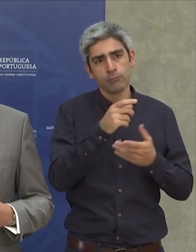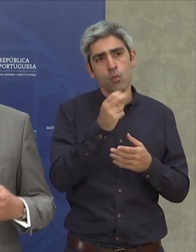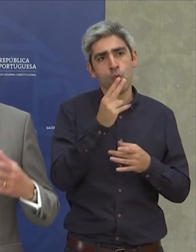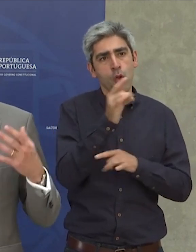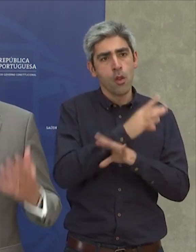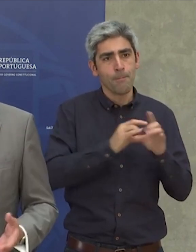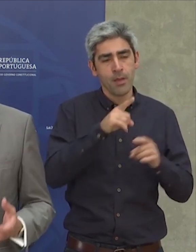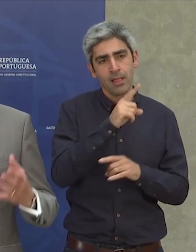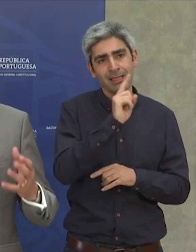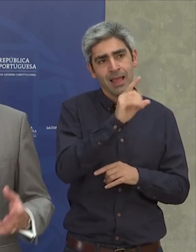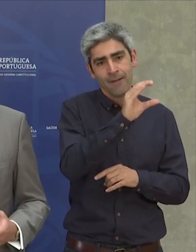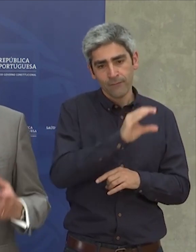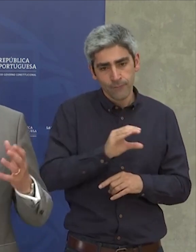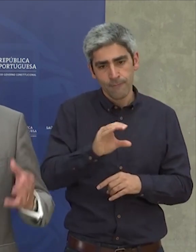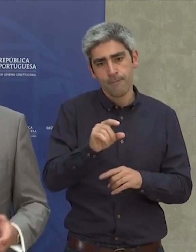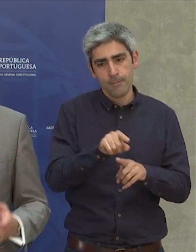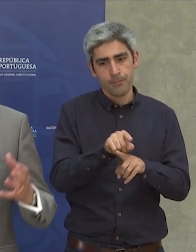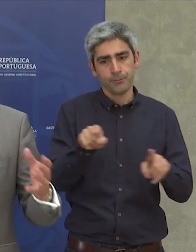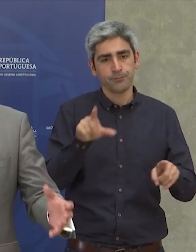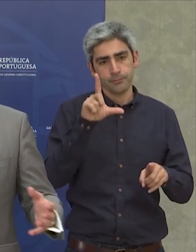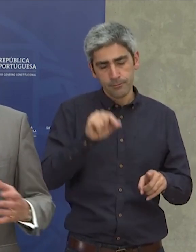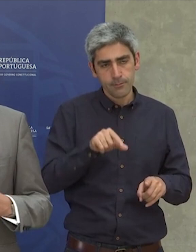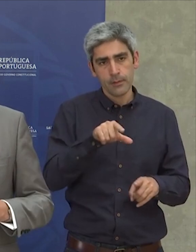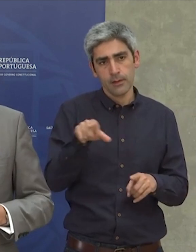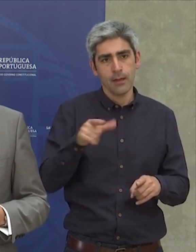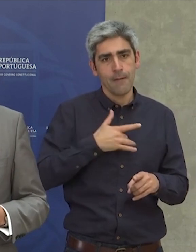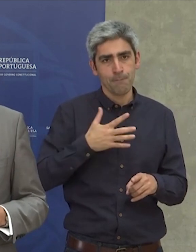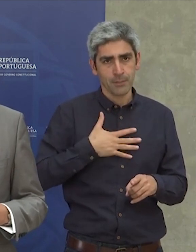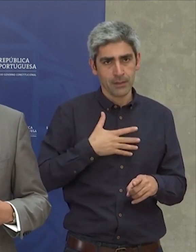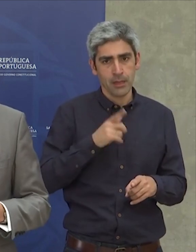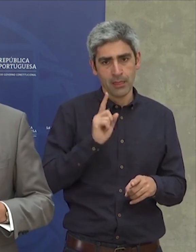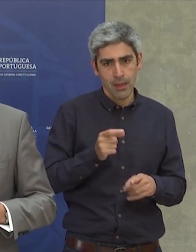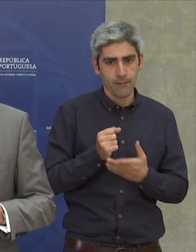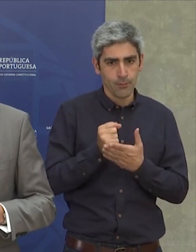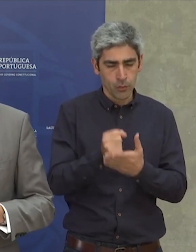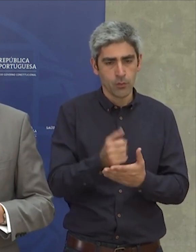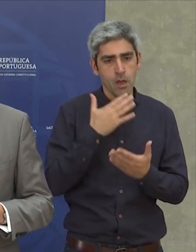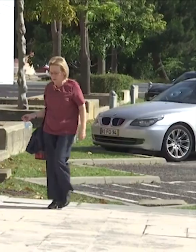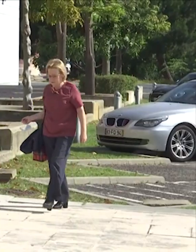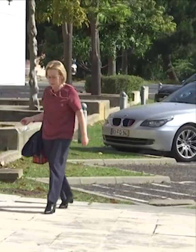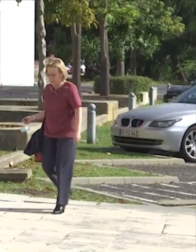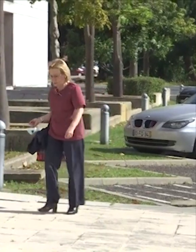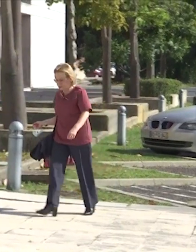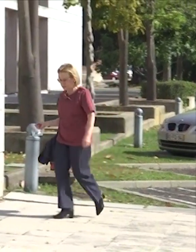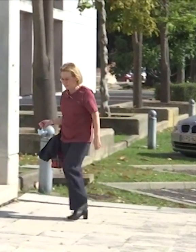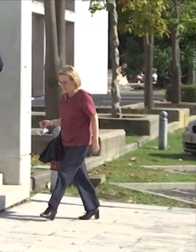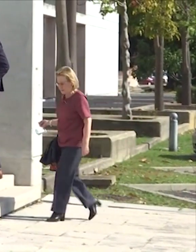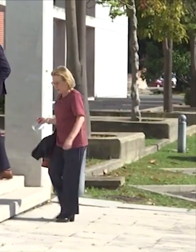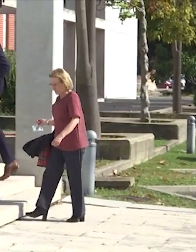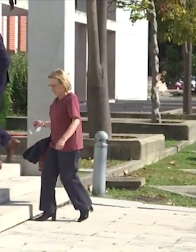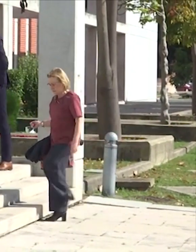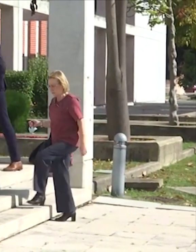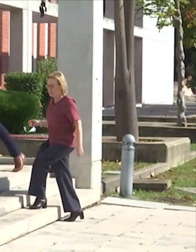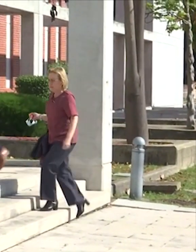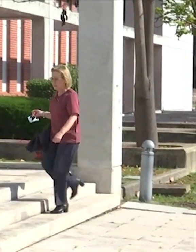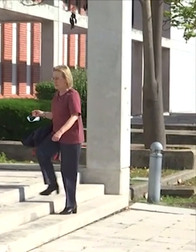União Europeia devem ser canalizadas também para as empresas poderem fazer face a esta mesma dificuldade. Segundo o chefe de